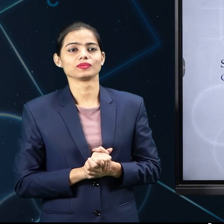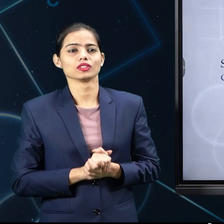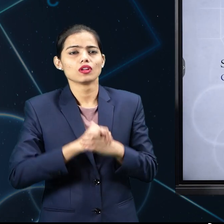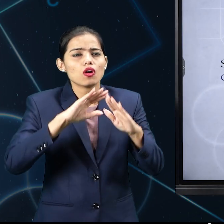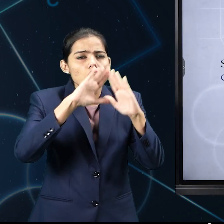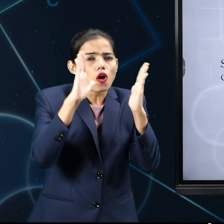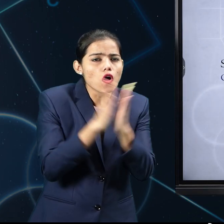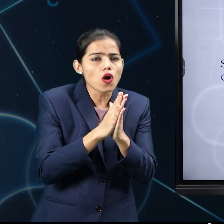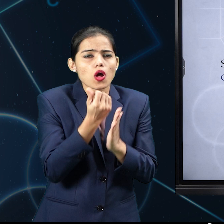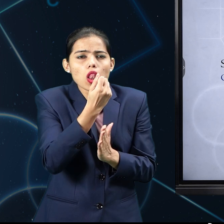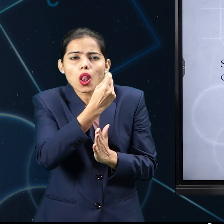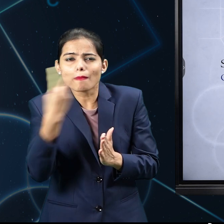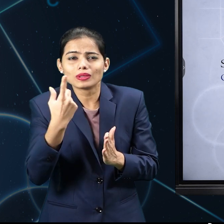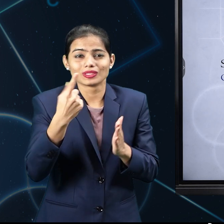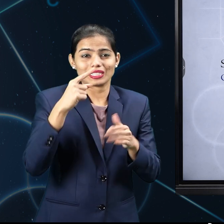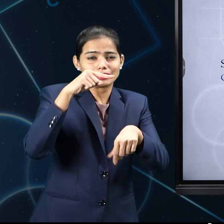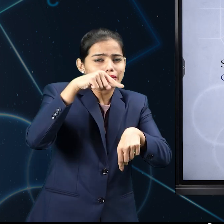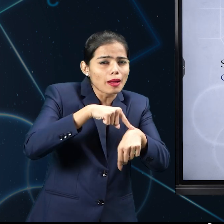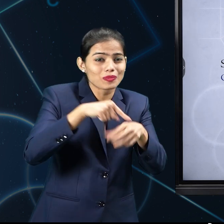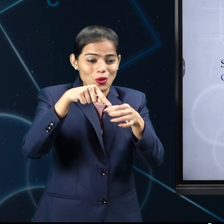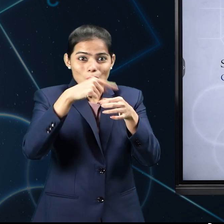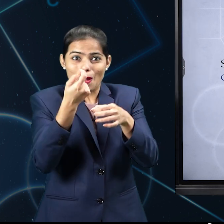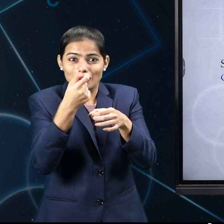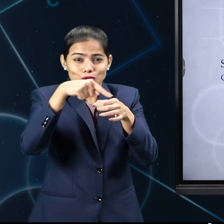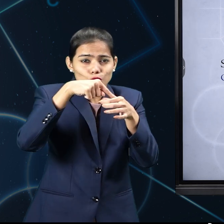दोन्ही मुख येण्याची वेळ 100,